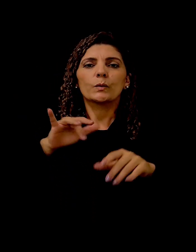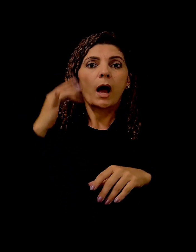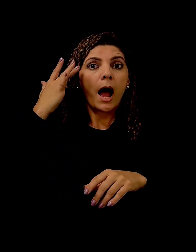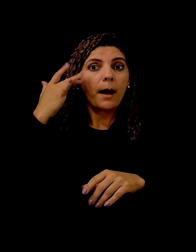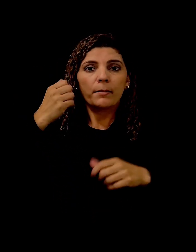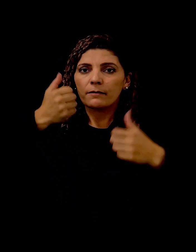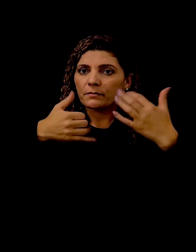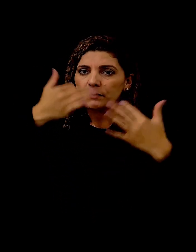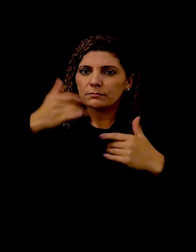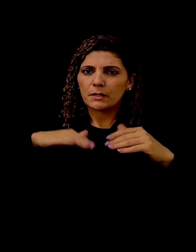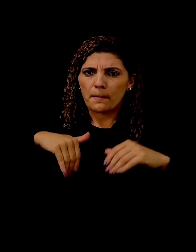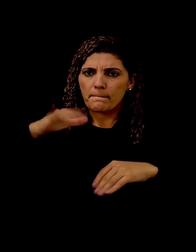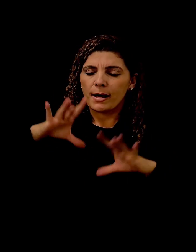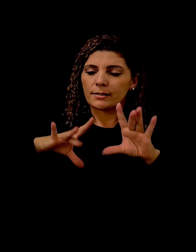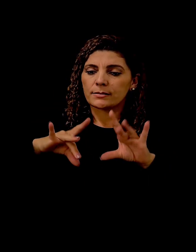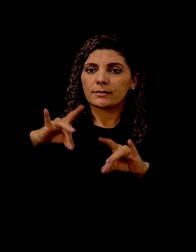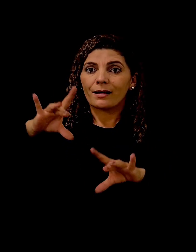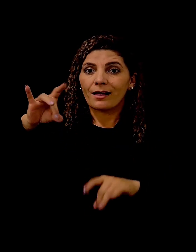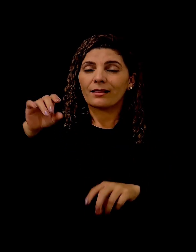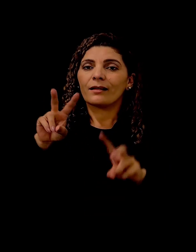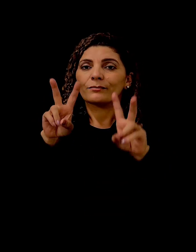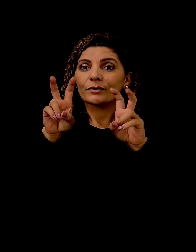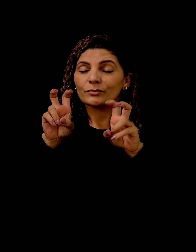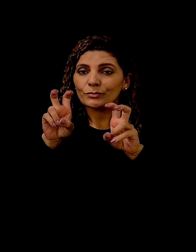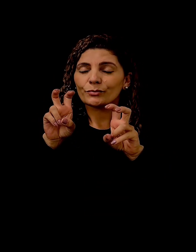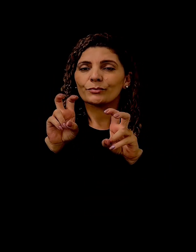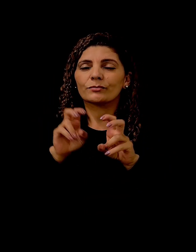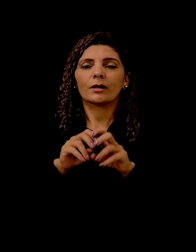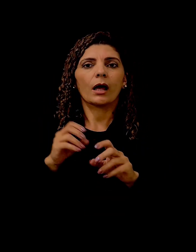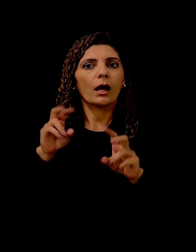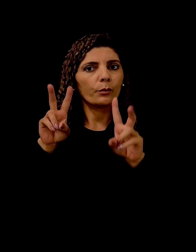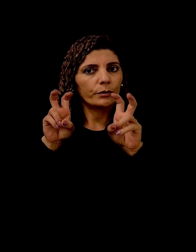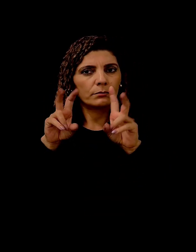a respeito desse assunto, porque ele é extremamente importante